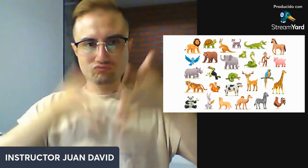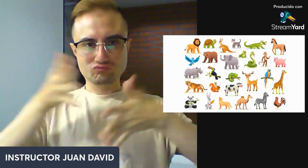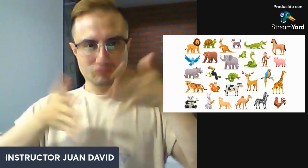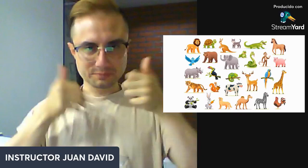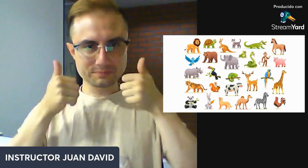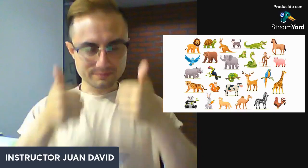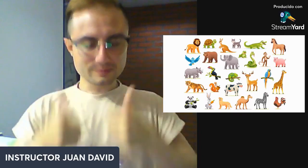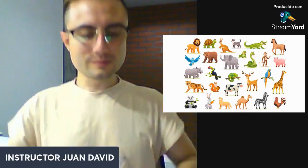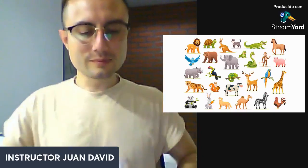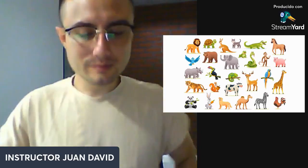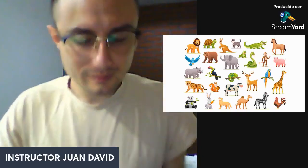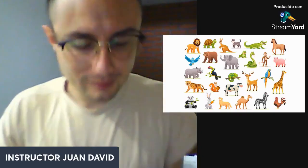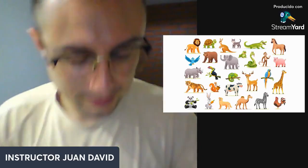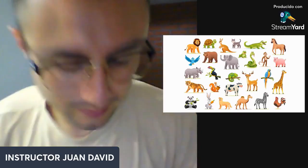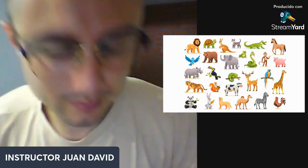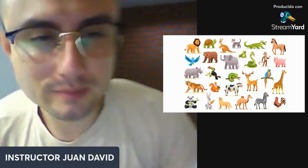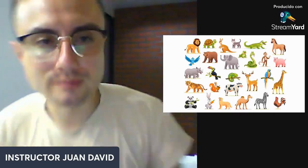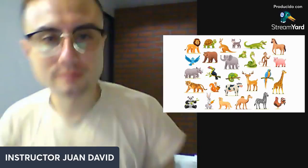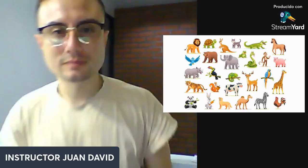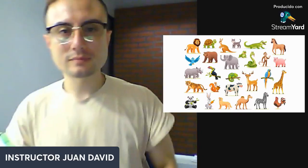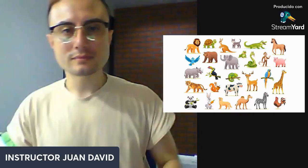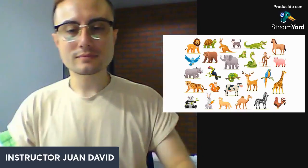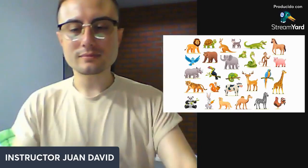Bueno, no importa, vamos a continuar de todas formas, ¿vale?